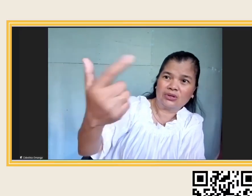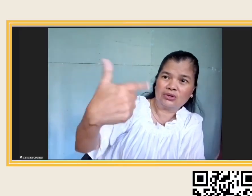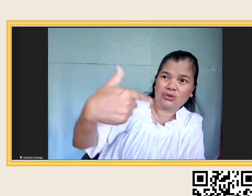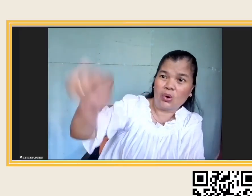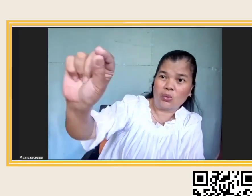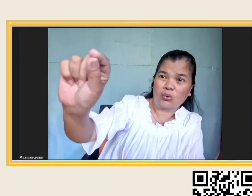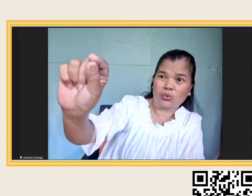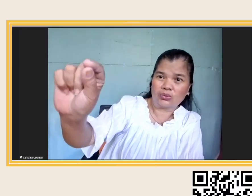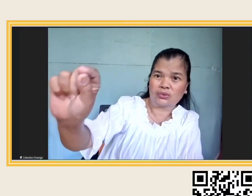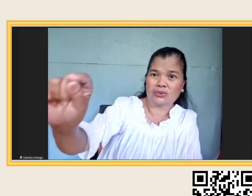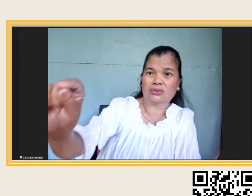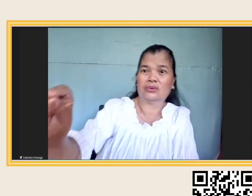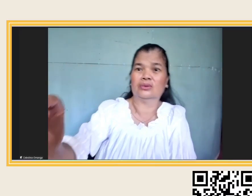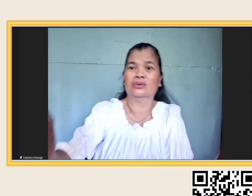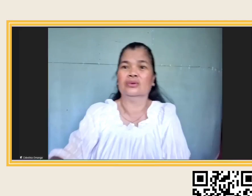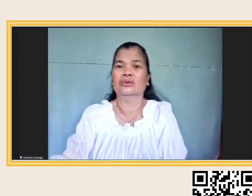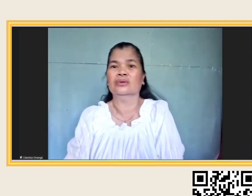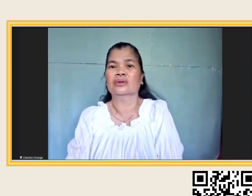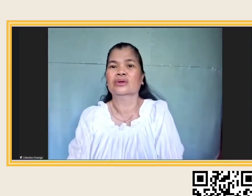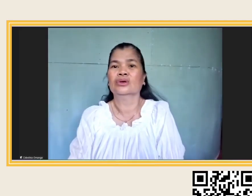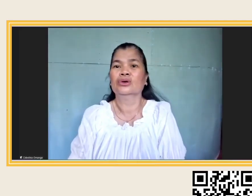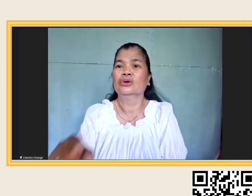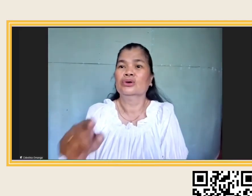O. Go.